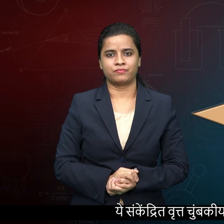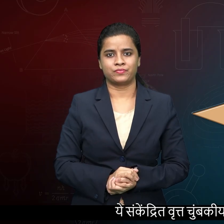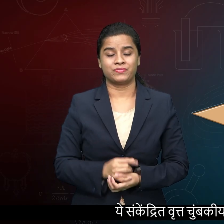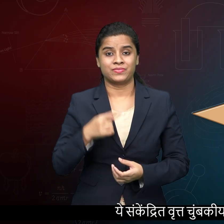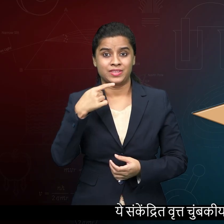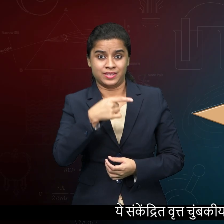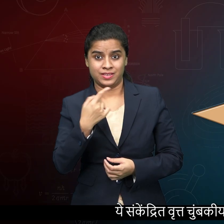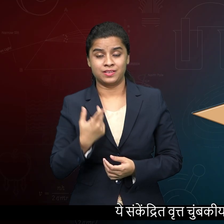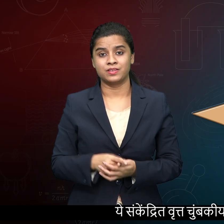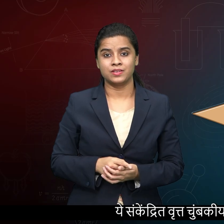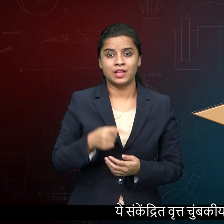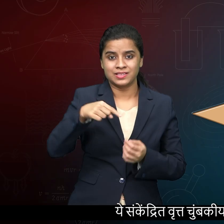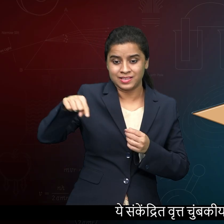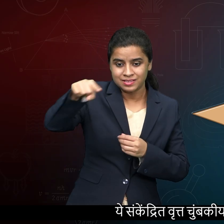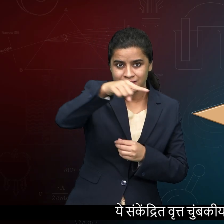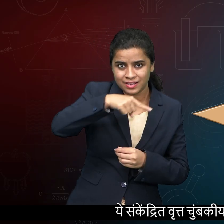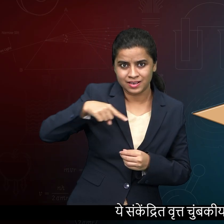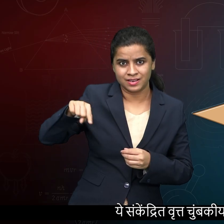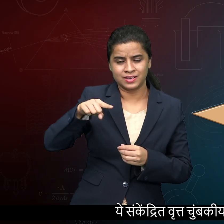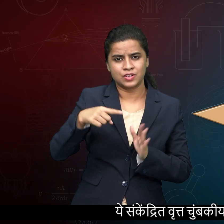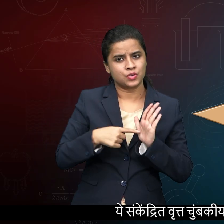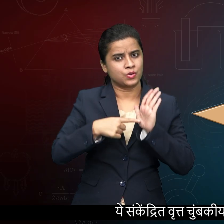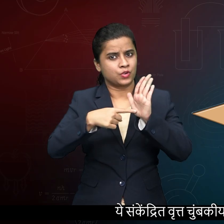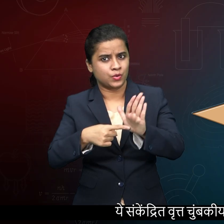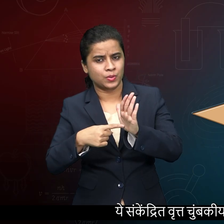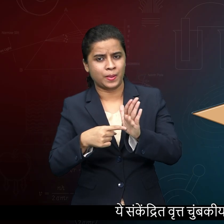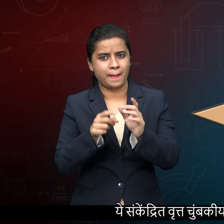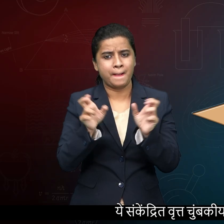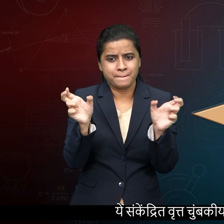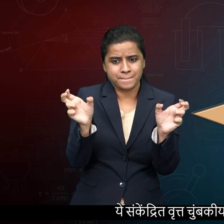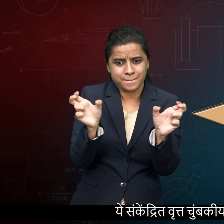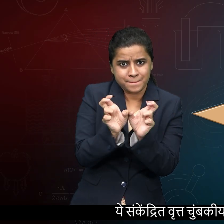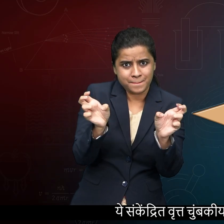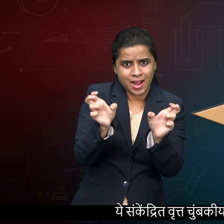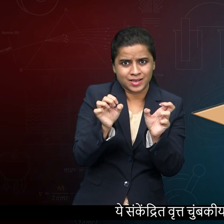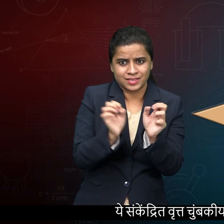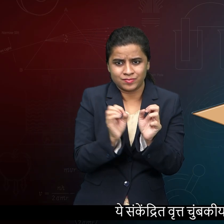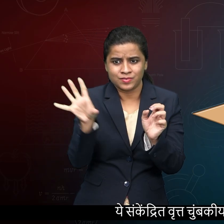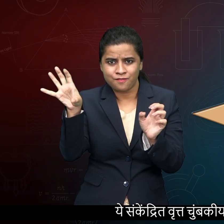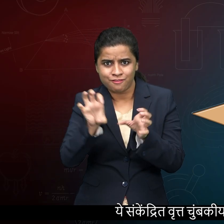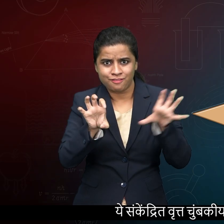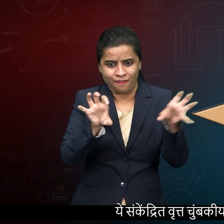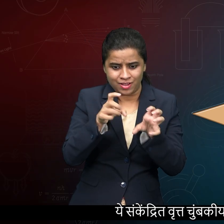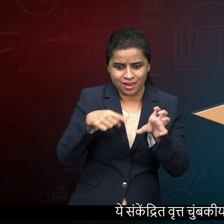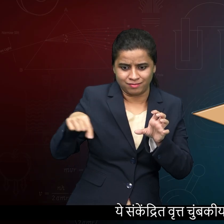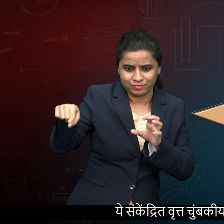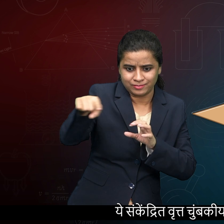ये संकेंद्रित वृत्त चुंबकीय क्षेत्र रेखाओं का प्रतिनिधित्व करता